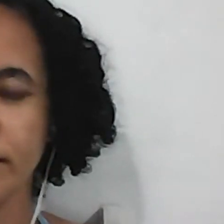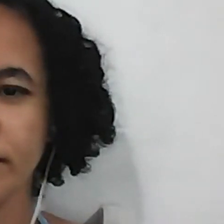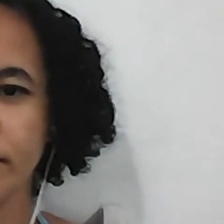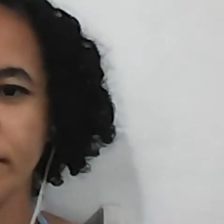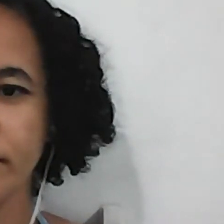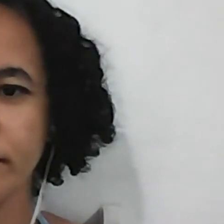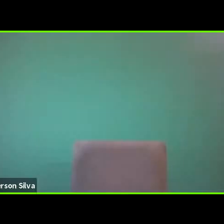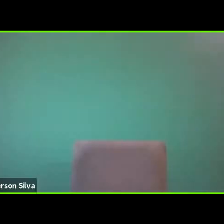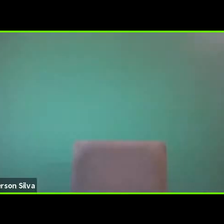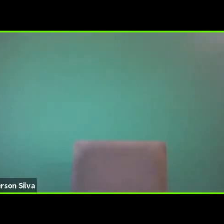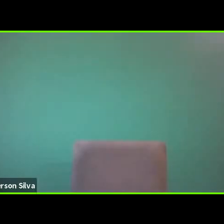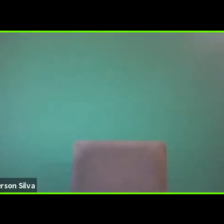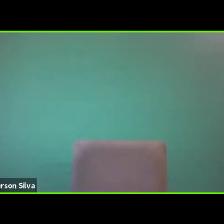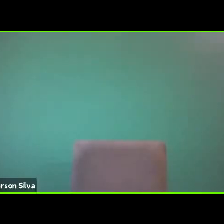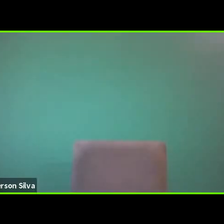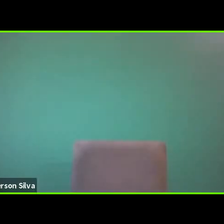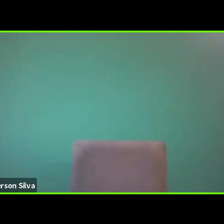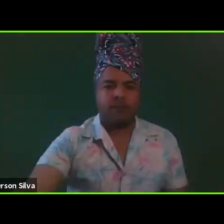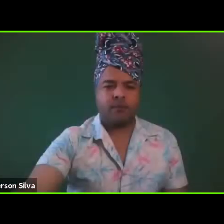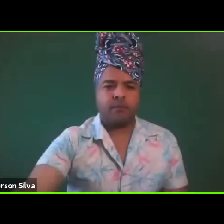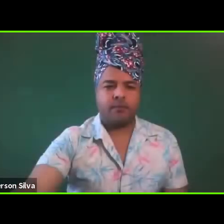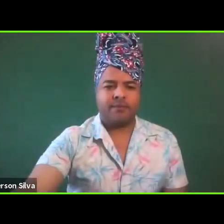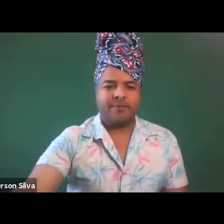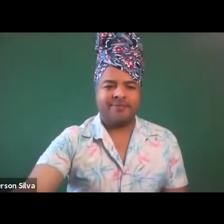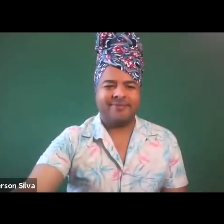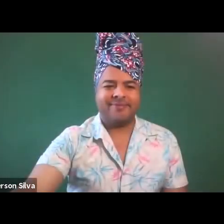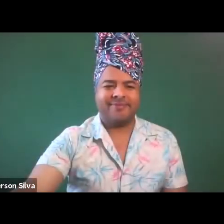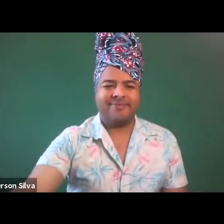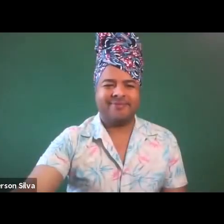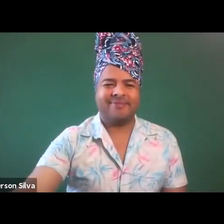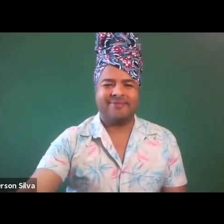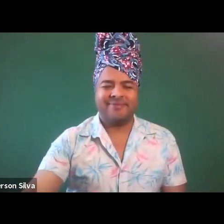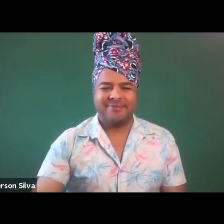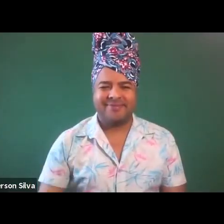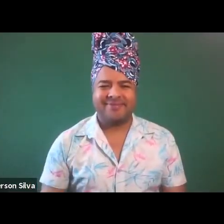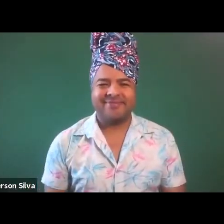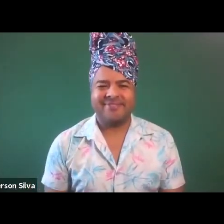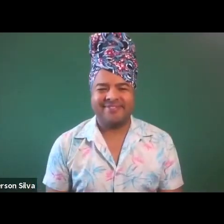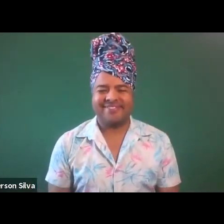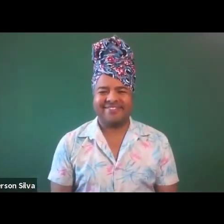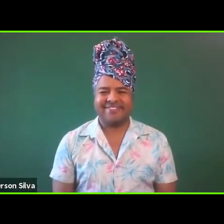Posso sim. Eu agradeço.